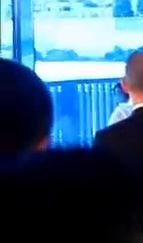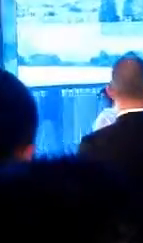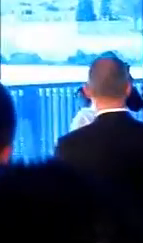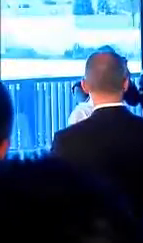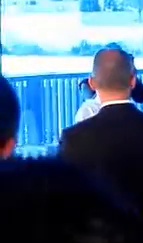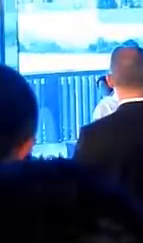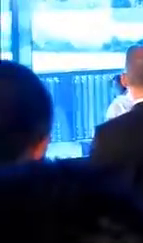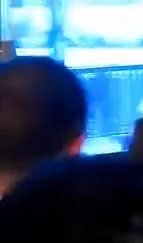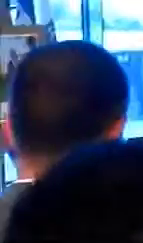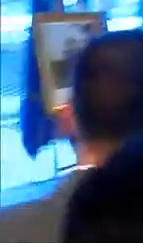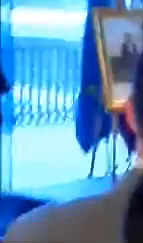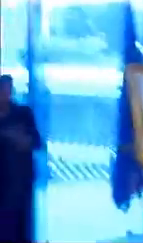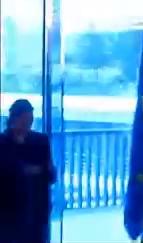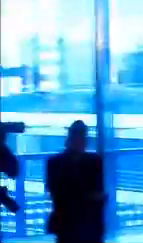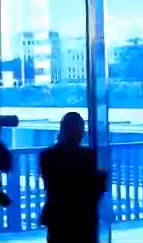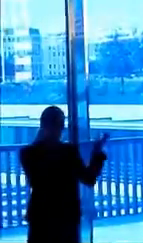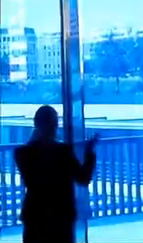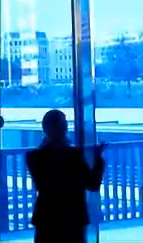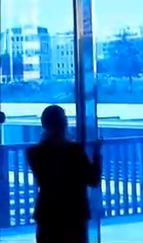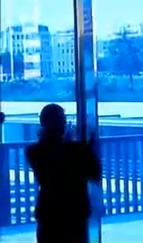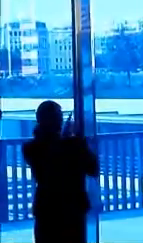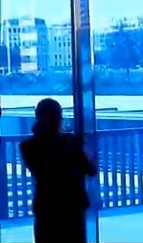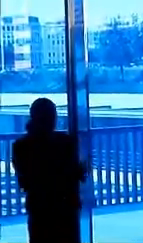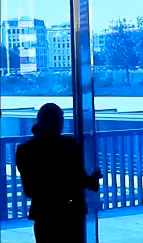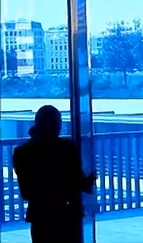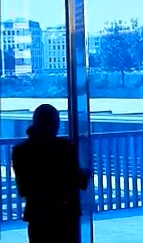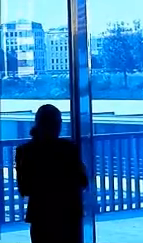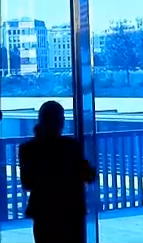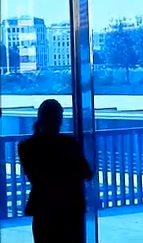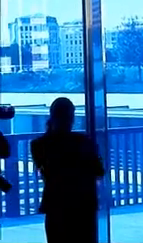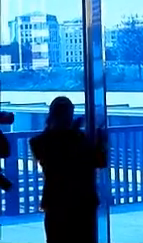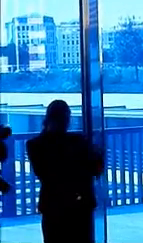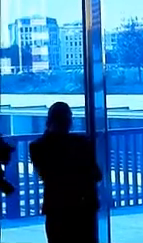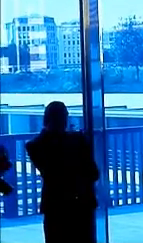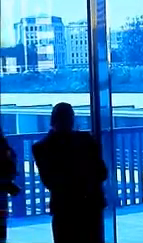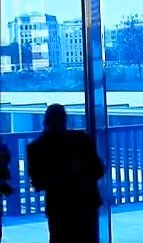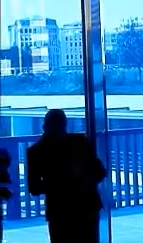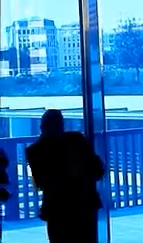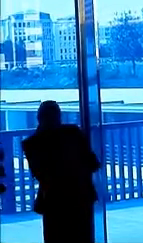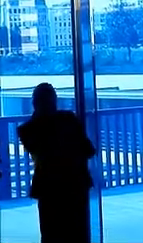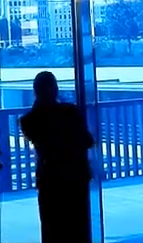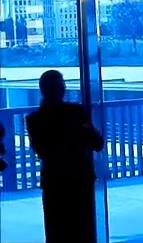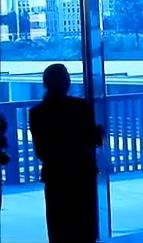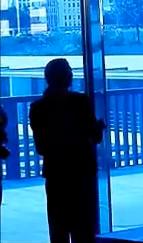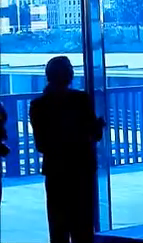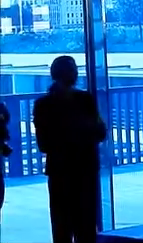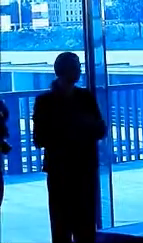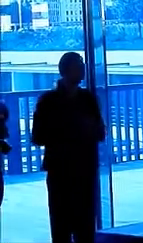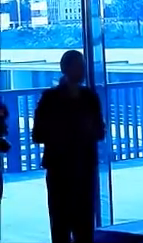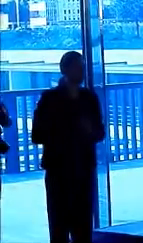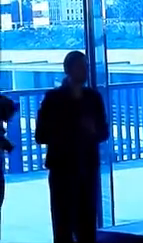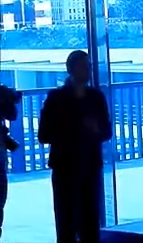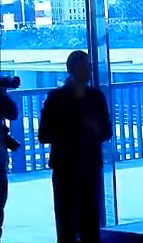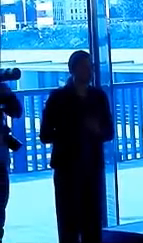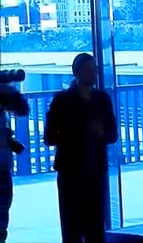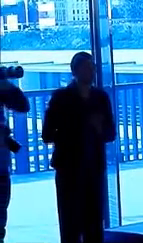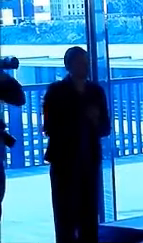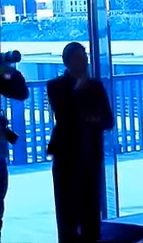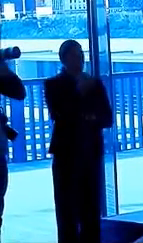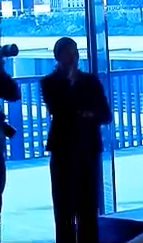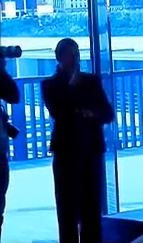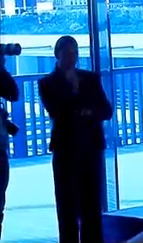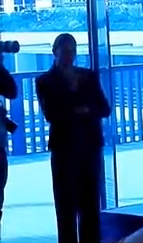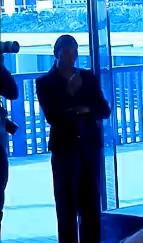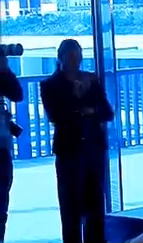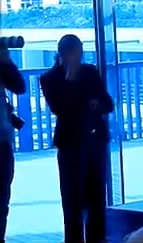son développement dans le respect dû à sa personne. Les parents associent l'enfant aux décisions